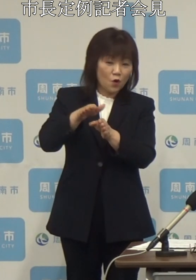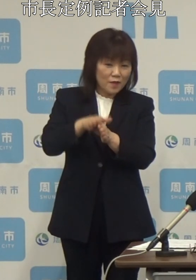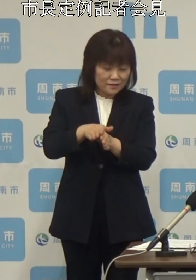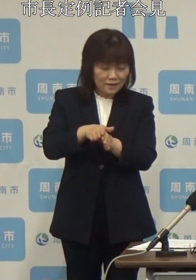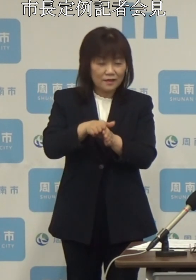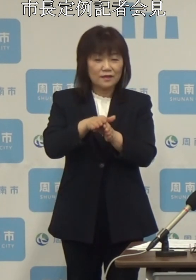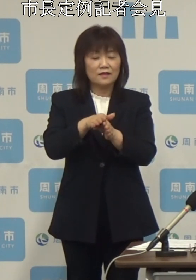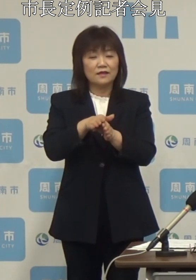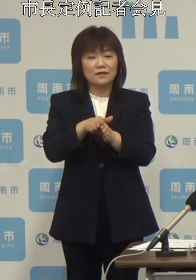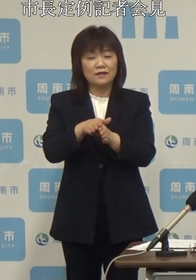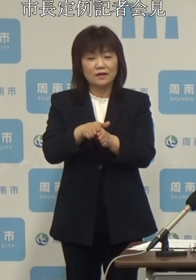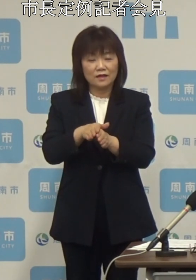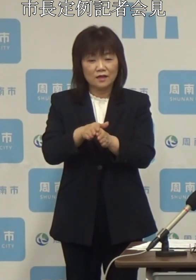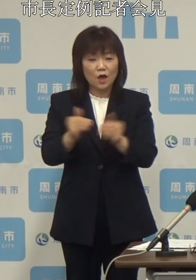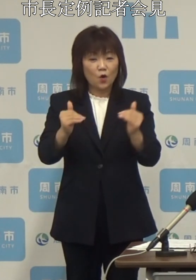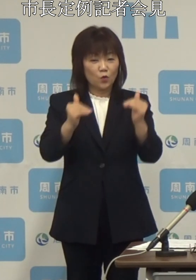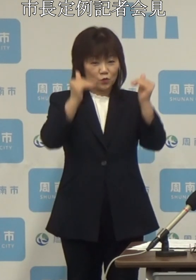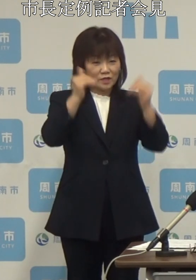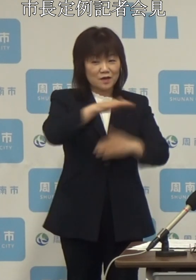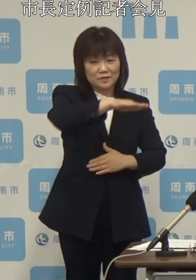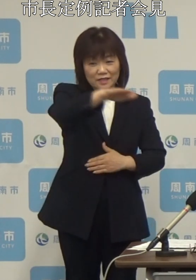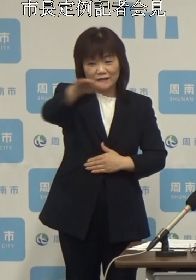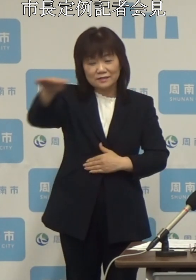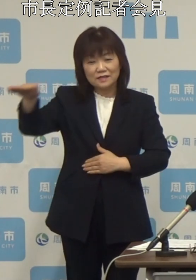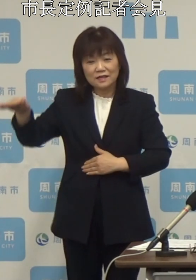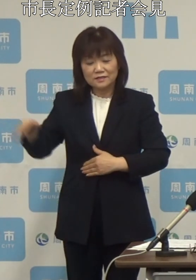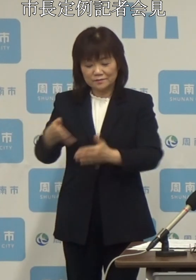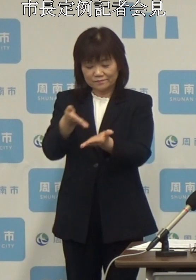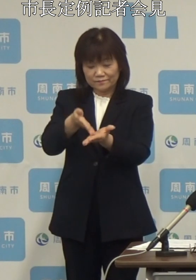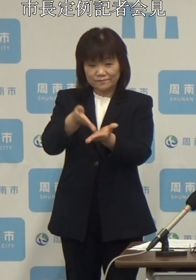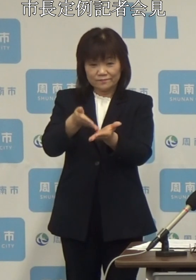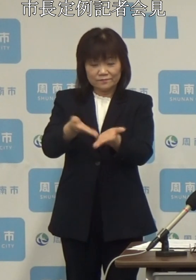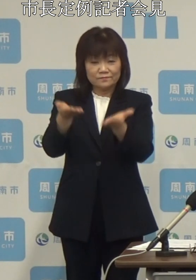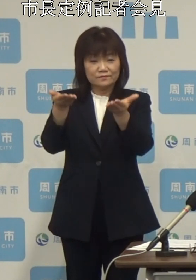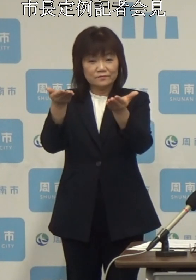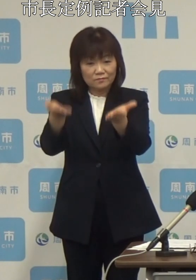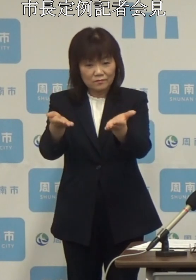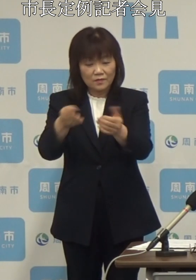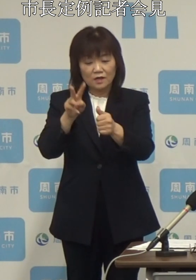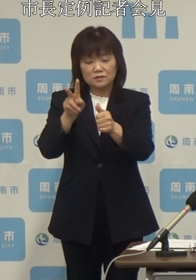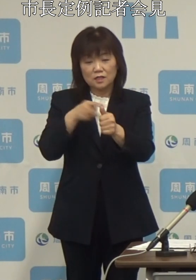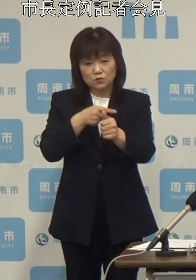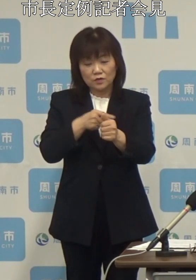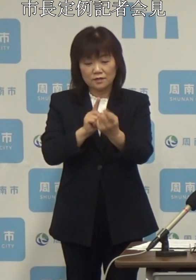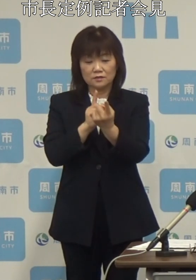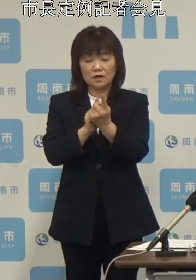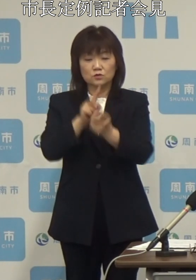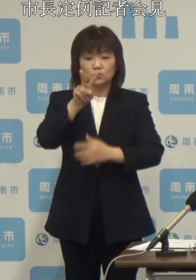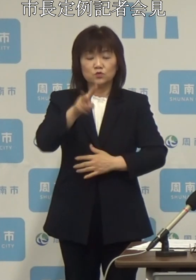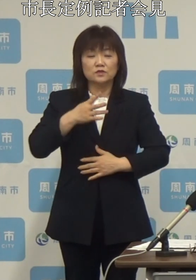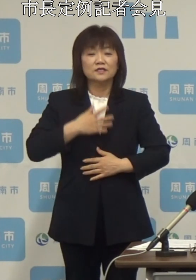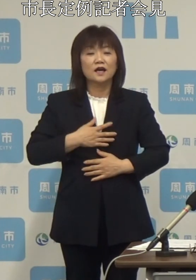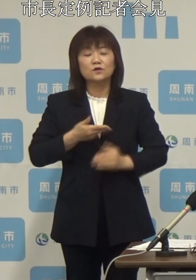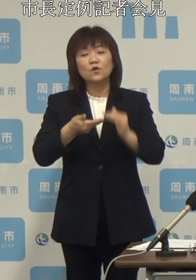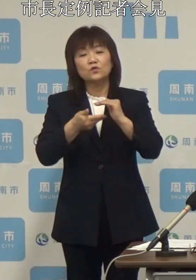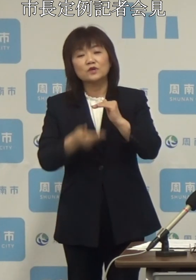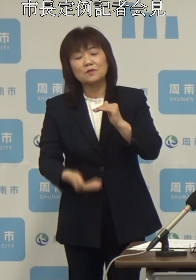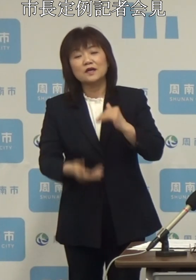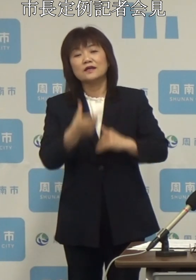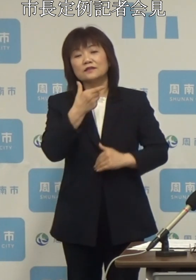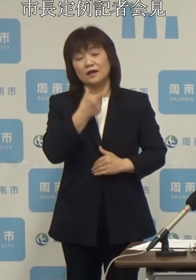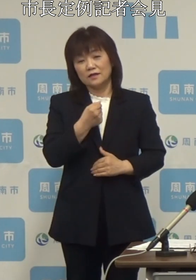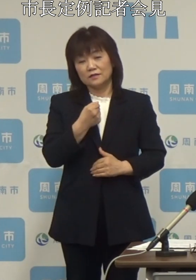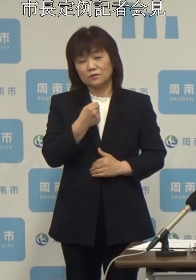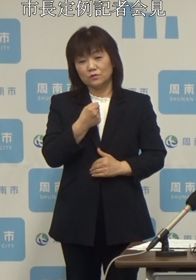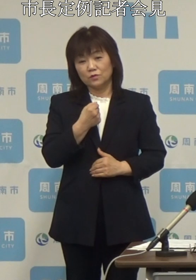インに込めて大人や同世代に訴えることで青少年に対する理解を深めていただ